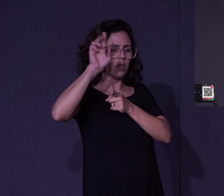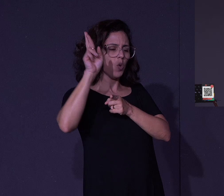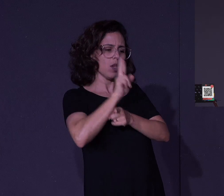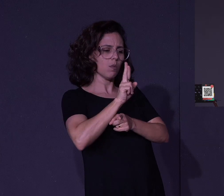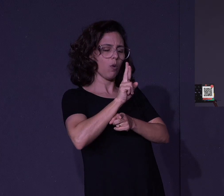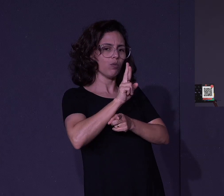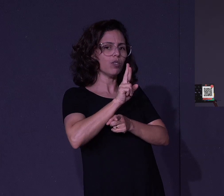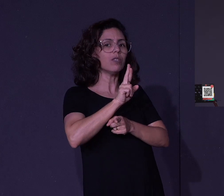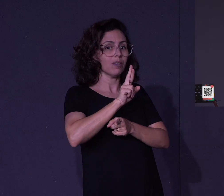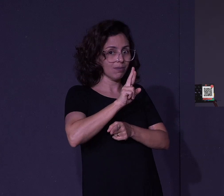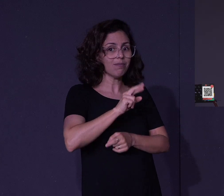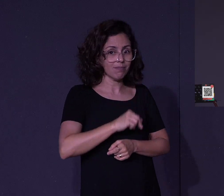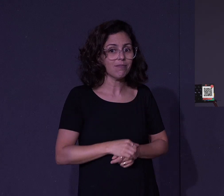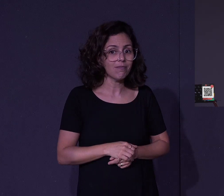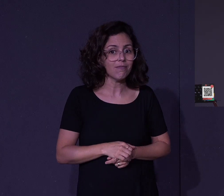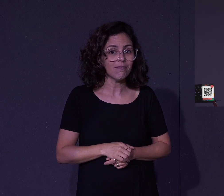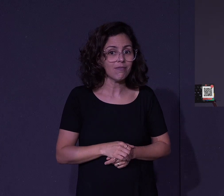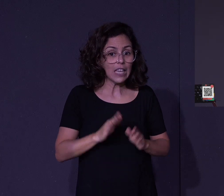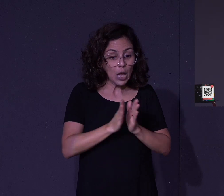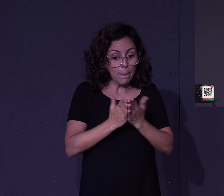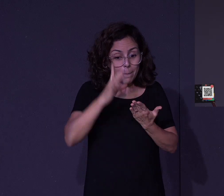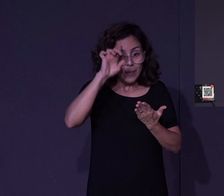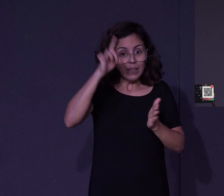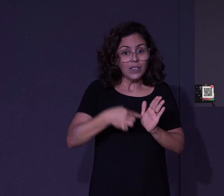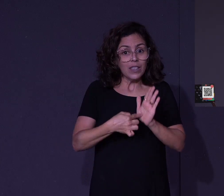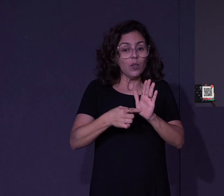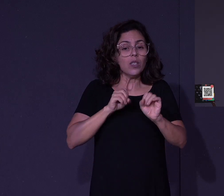aproximemo-nos com ousadia.